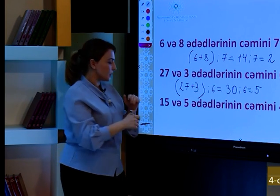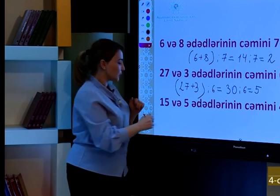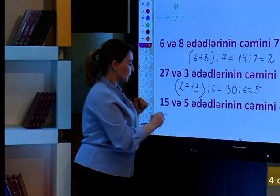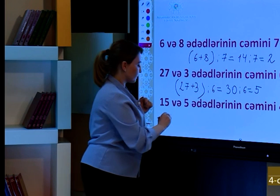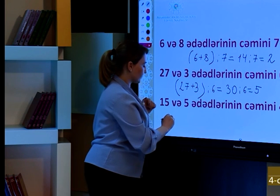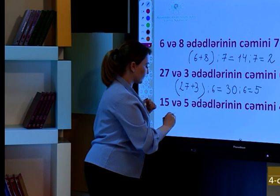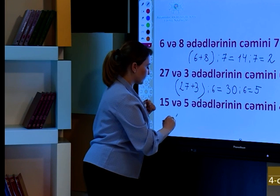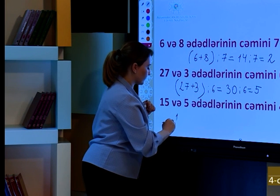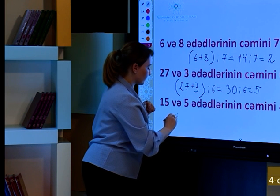5.